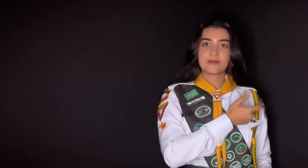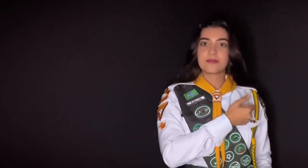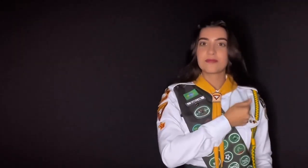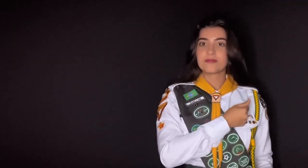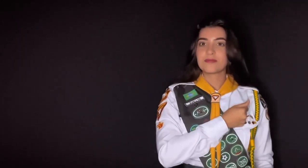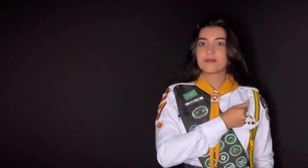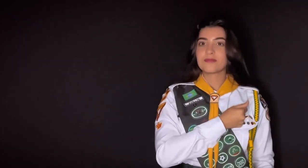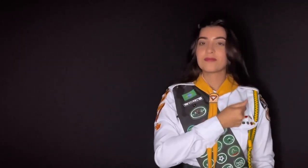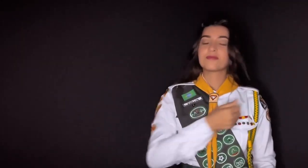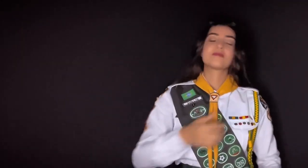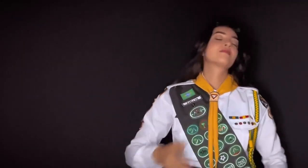Música